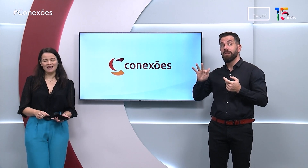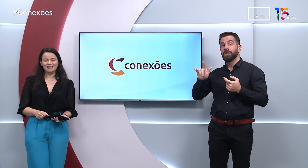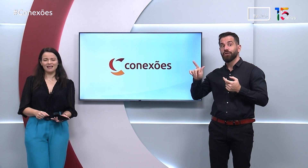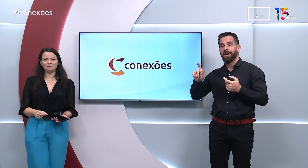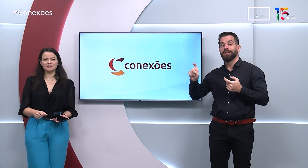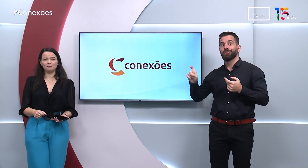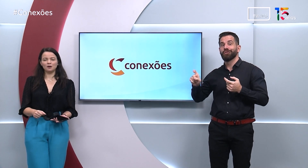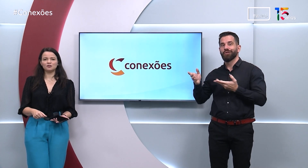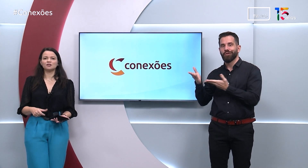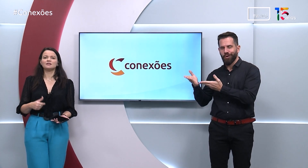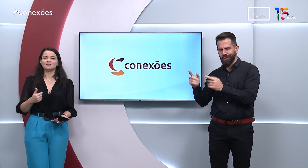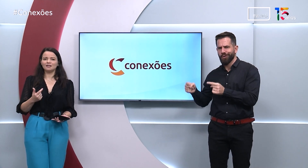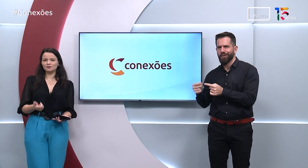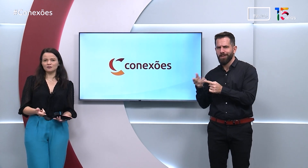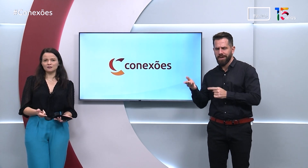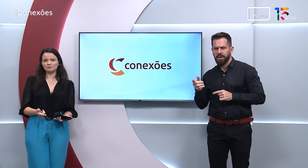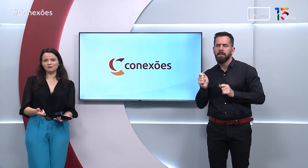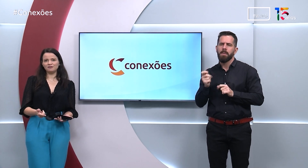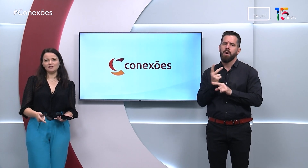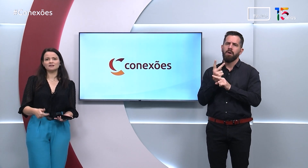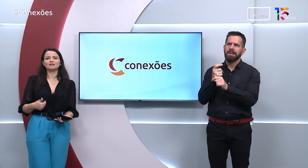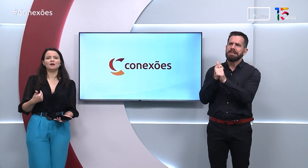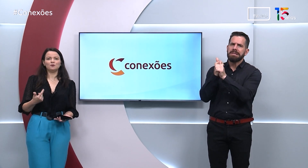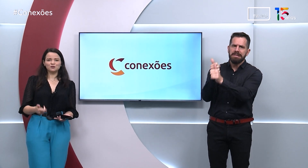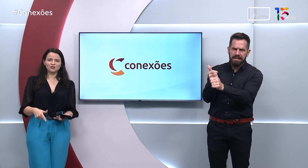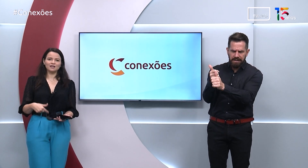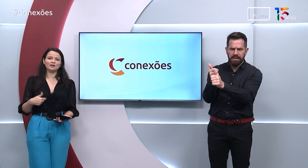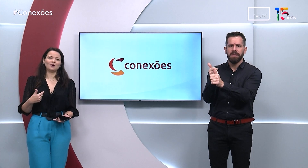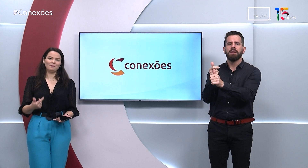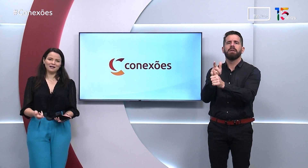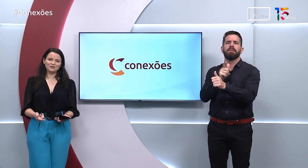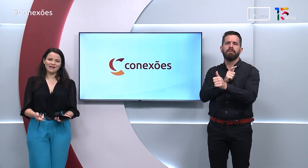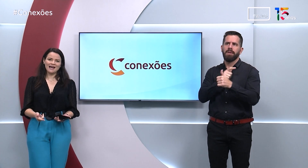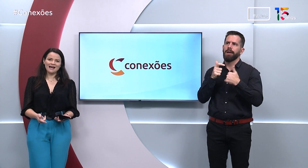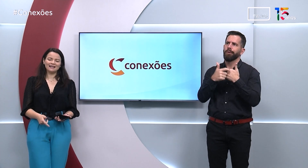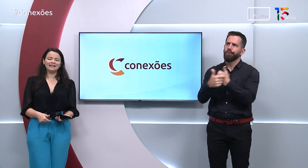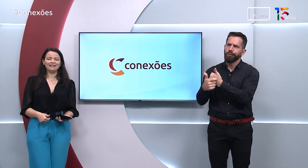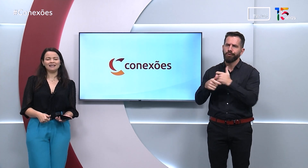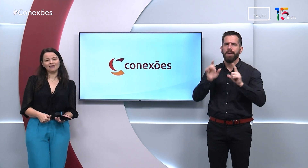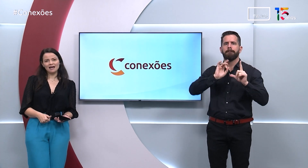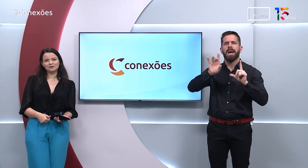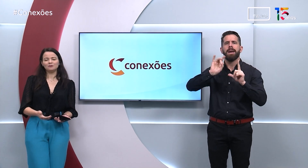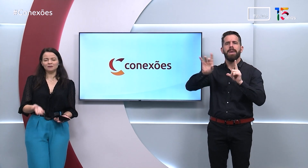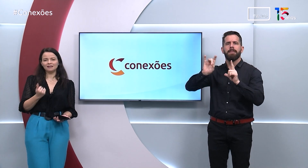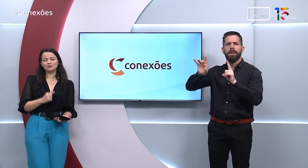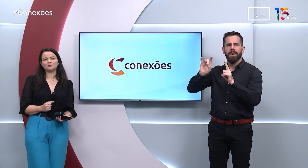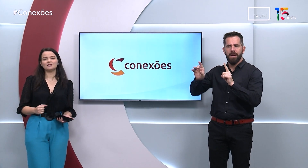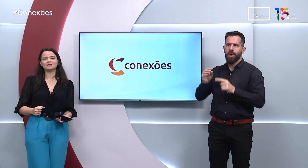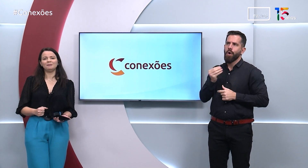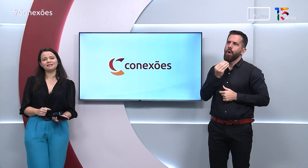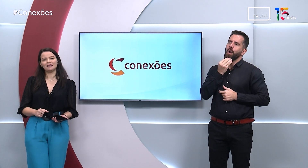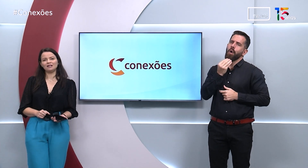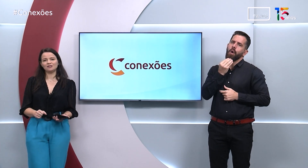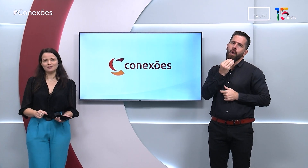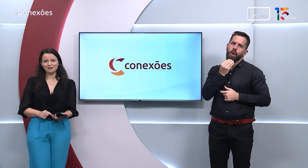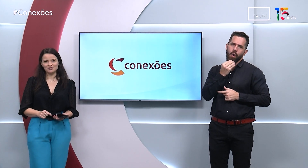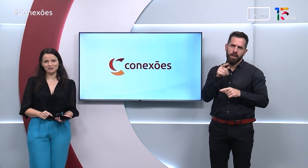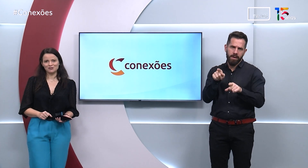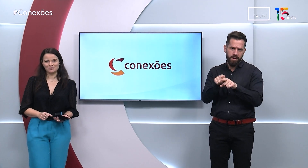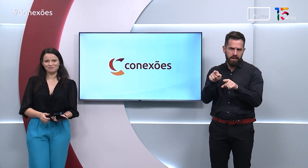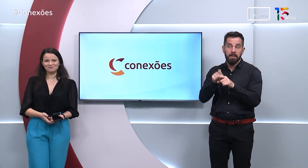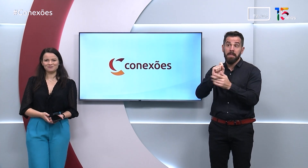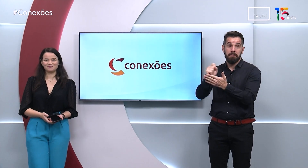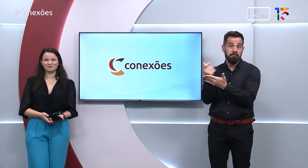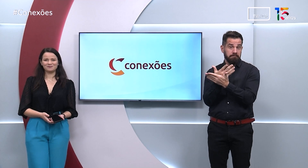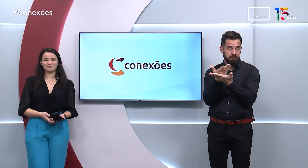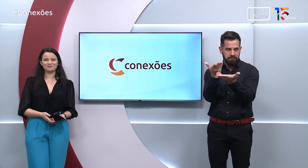TikTok. E aí você pode seguir os nossos perfis, curtir, compartilhar e, claro, mandar as suas mensagens pra